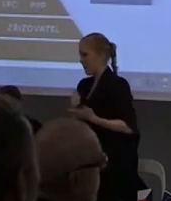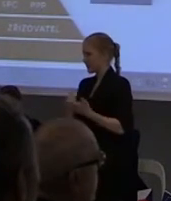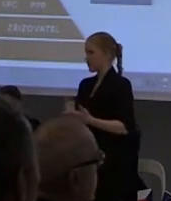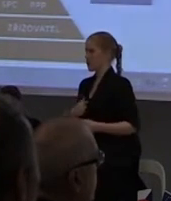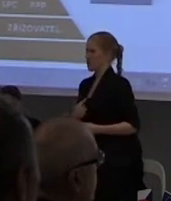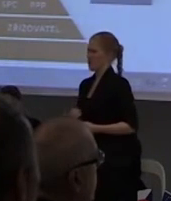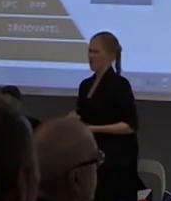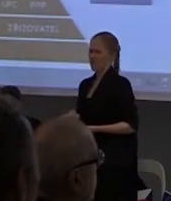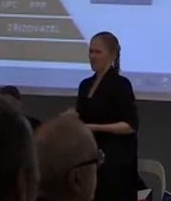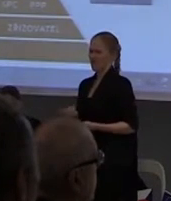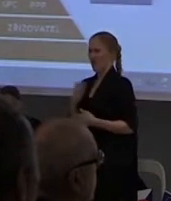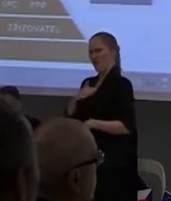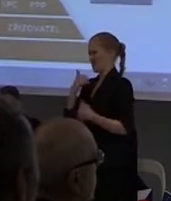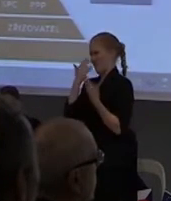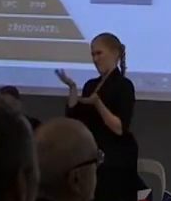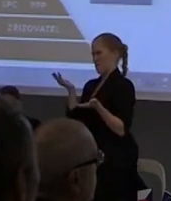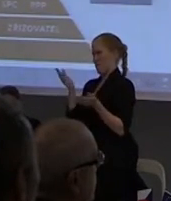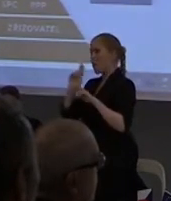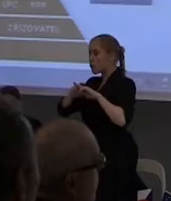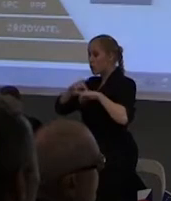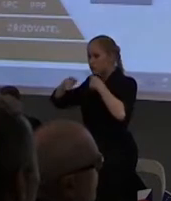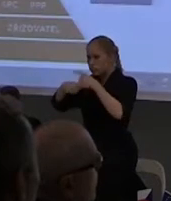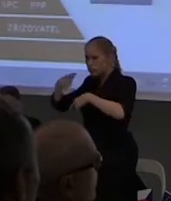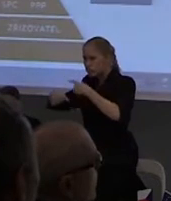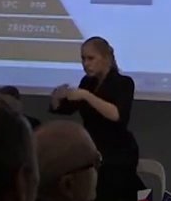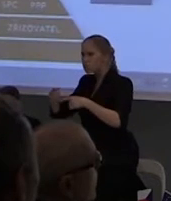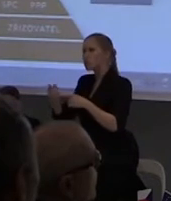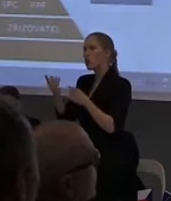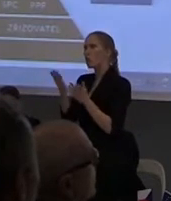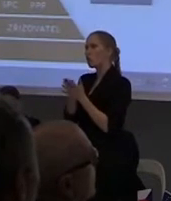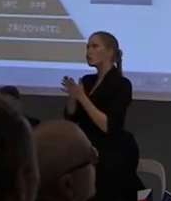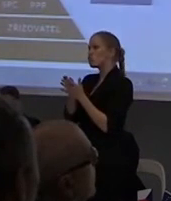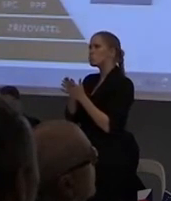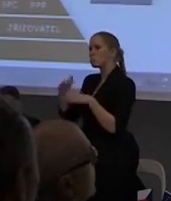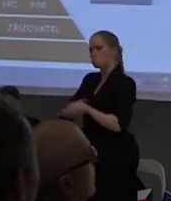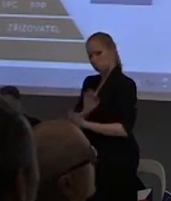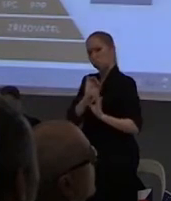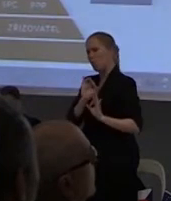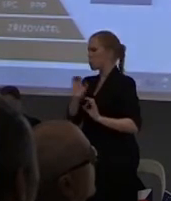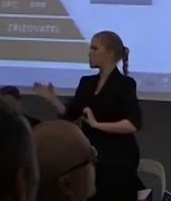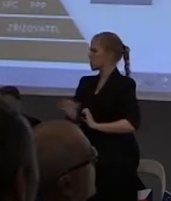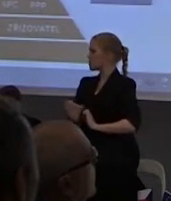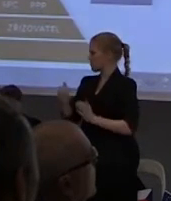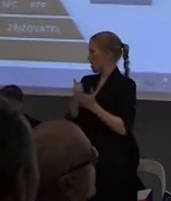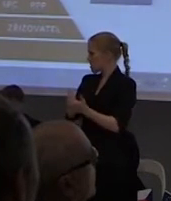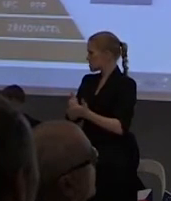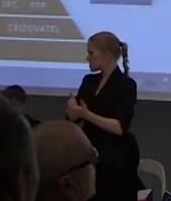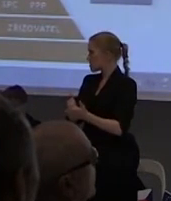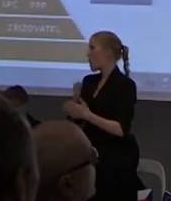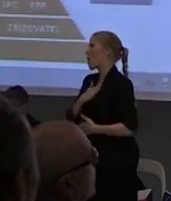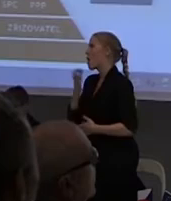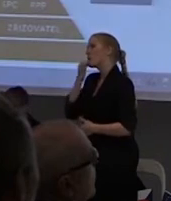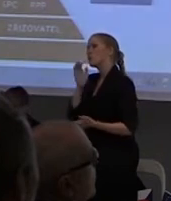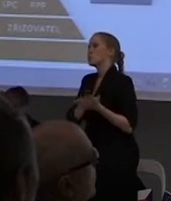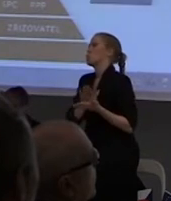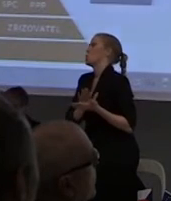třídě, ale budu nesmírně ráda, když budu moct mít ve třídě dlouhodobě, a to já bohužel taky nevím, jak to dlouho s ní